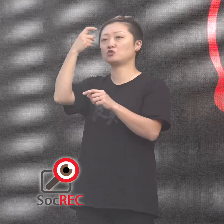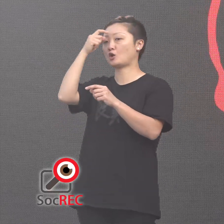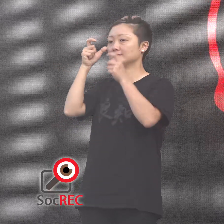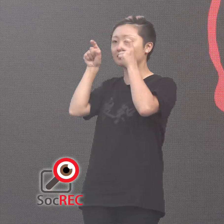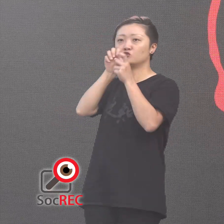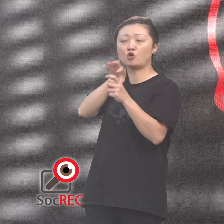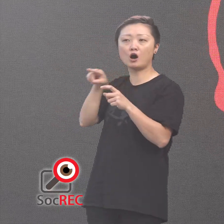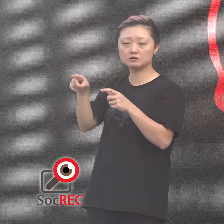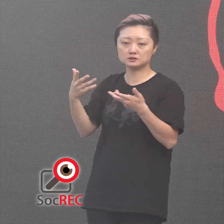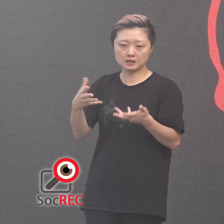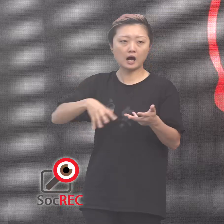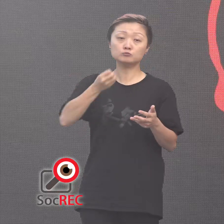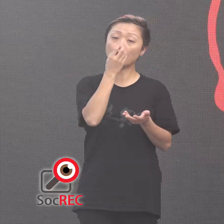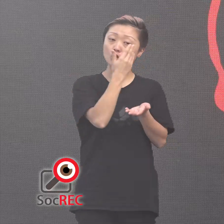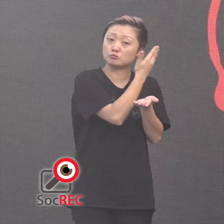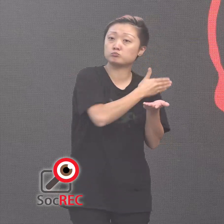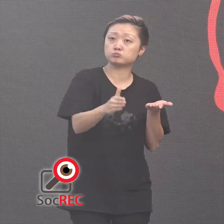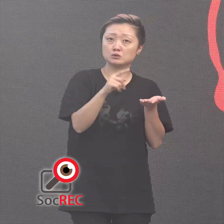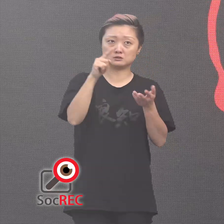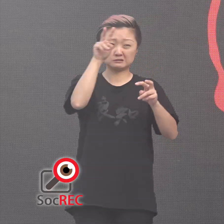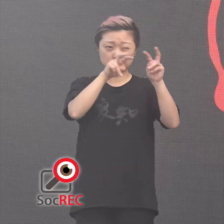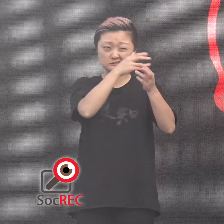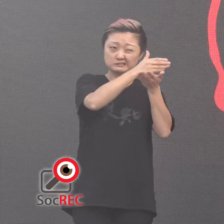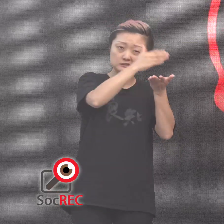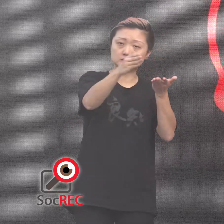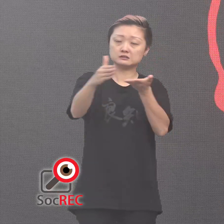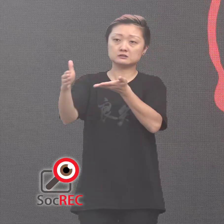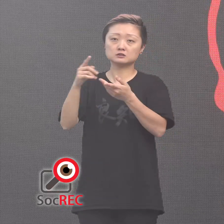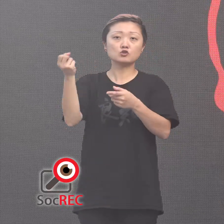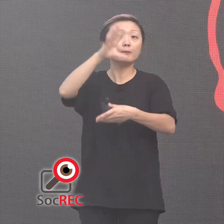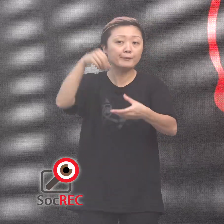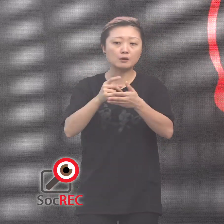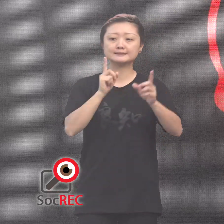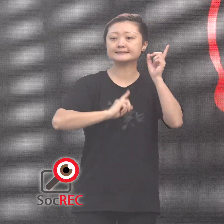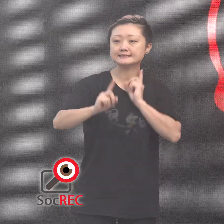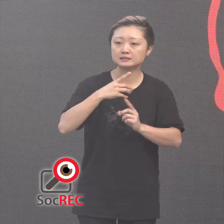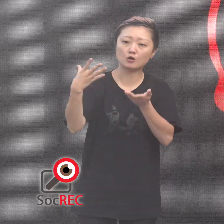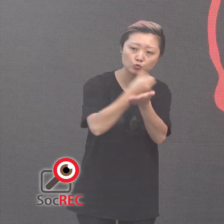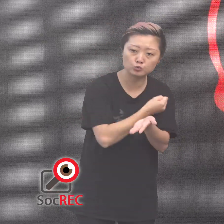香港，光复的是香港自由、民主以及法治精神。